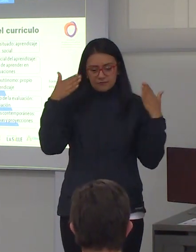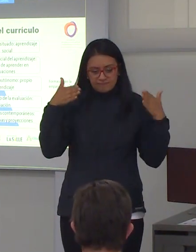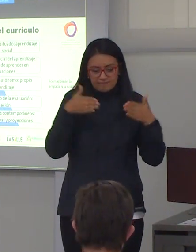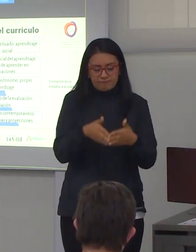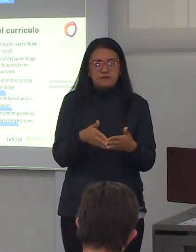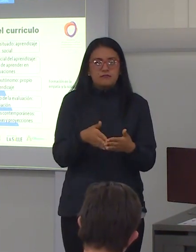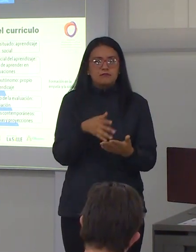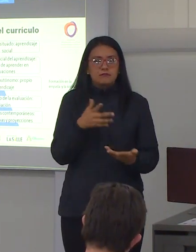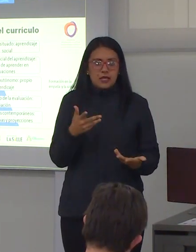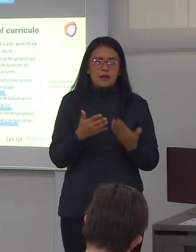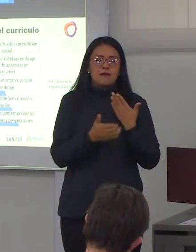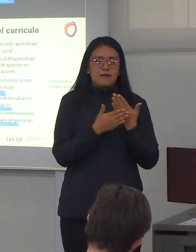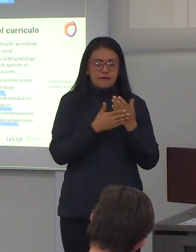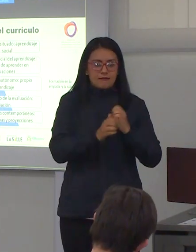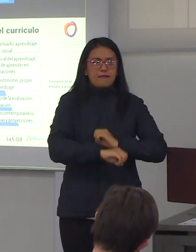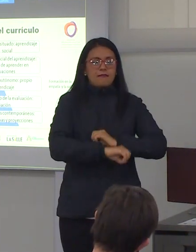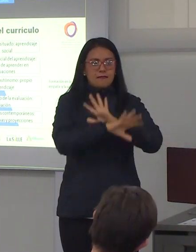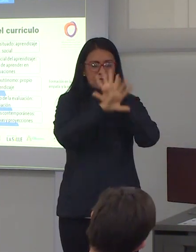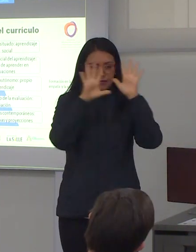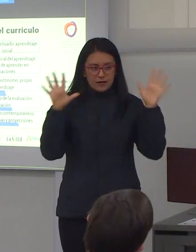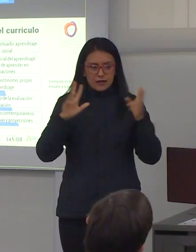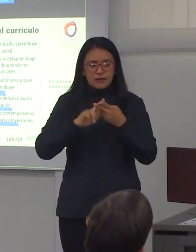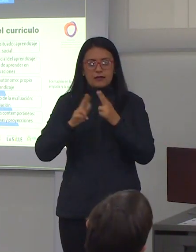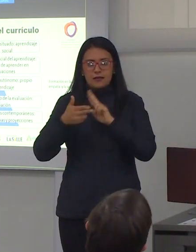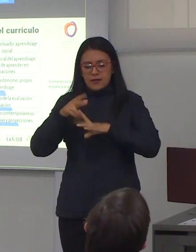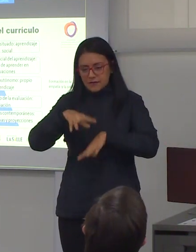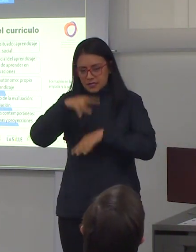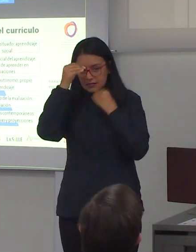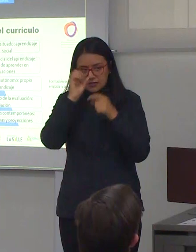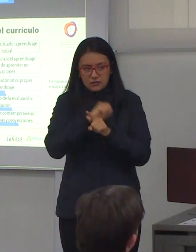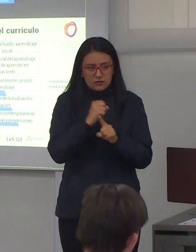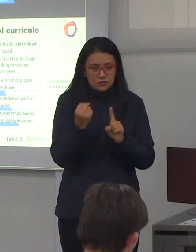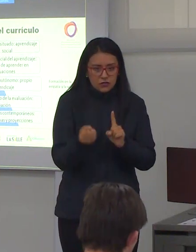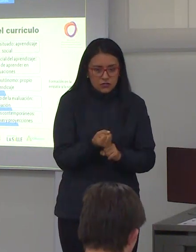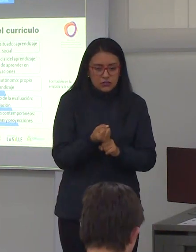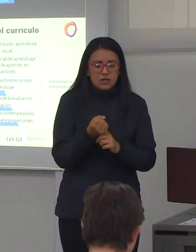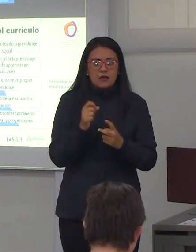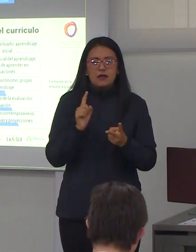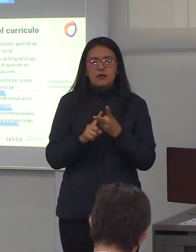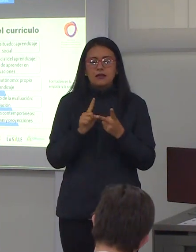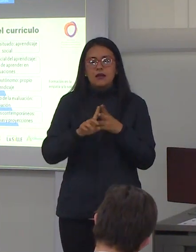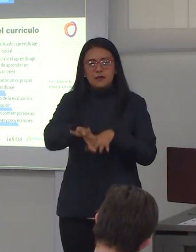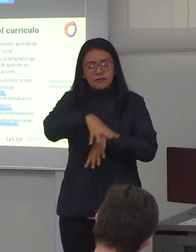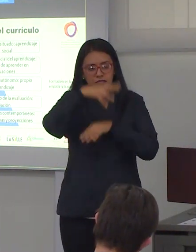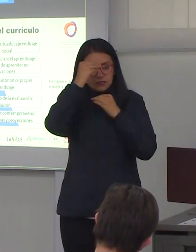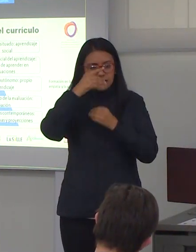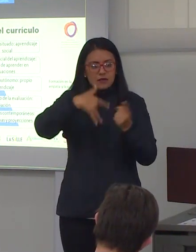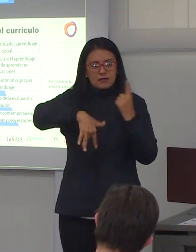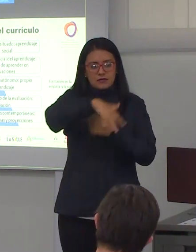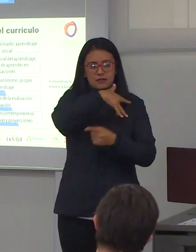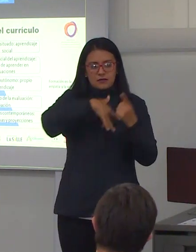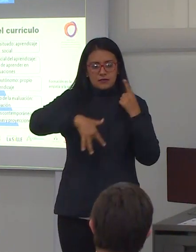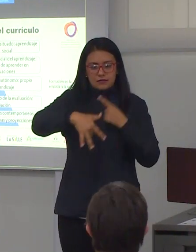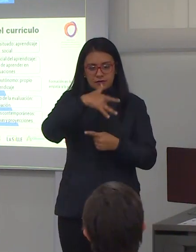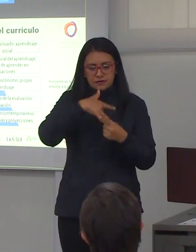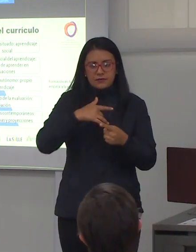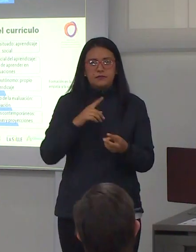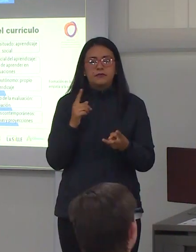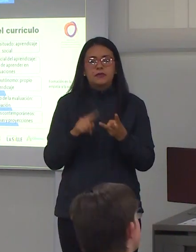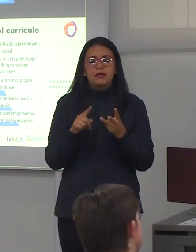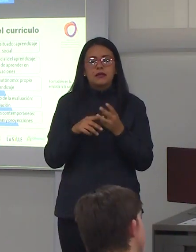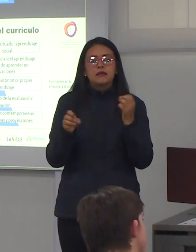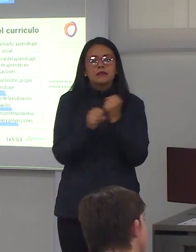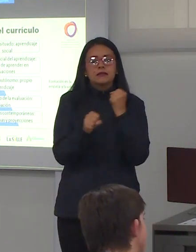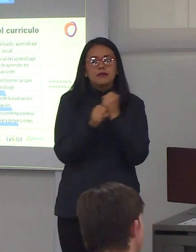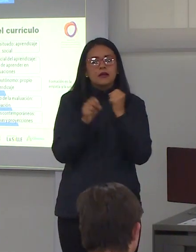es decir nos queda claro nosotros tenemos que trabajar desde aprendizajes sociales desde aprendizajes que estén contextualizados segundo trabajar